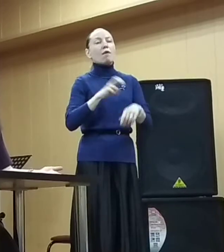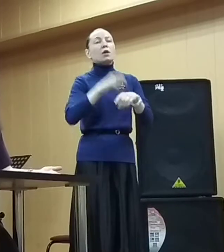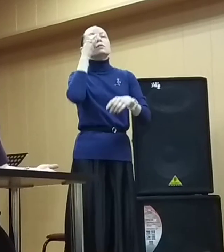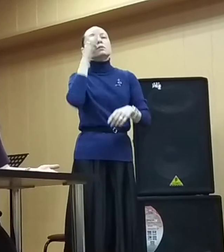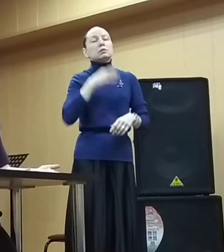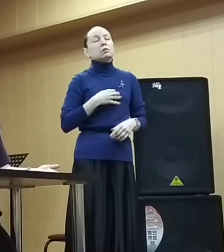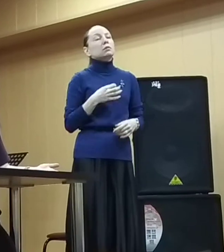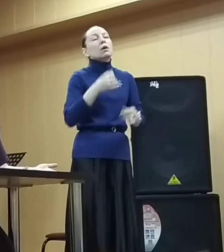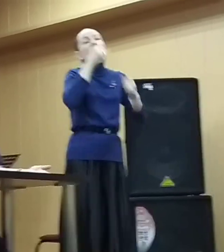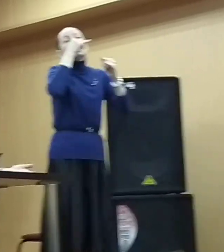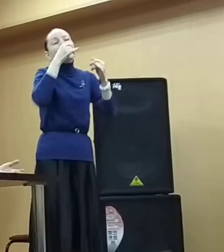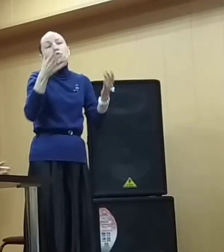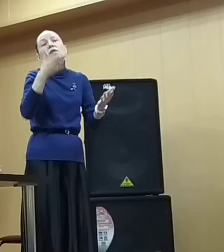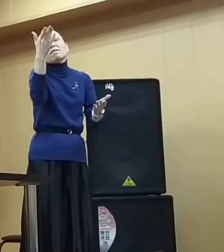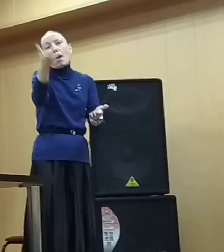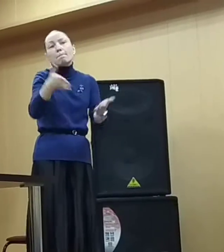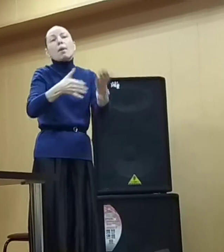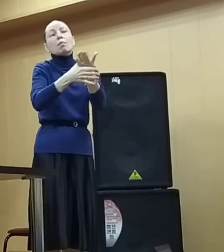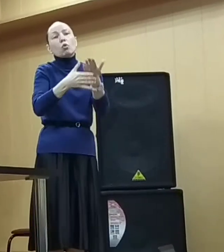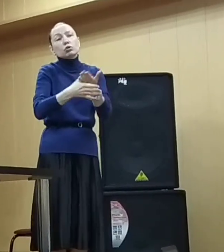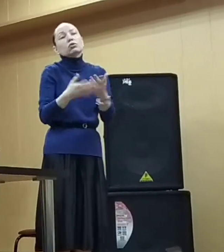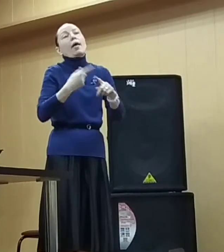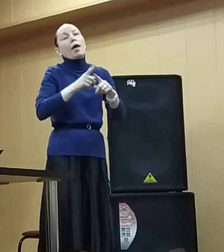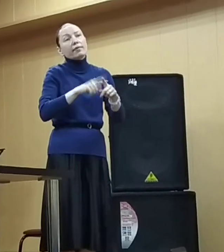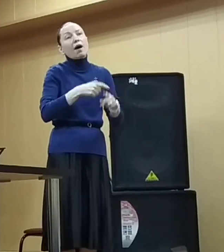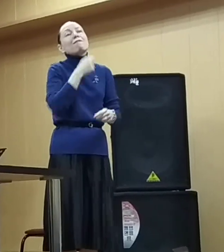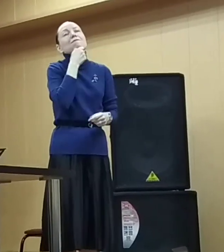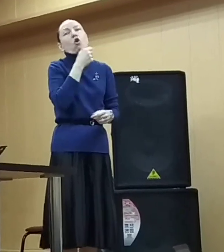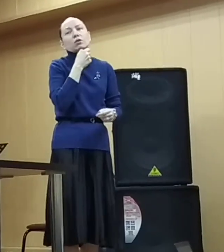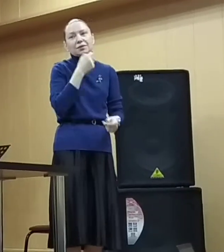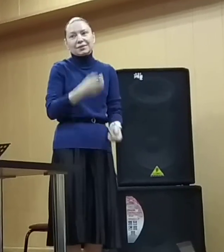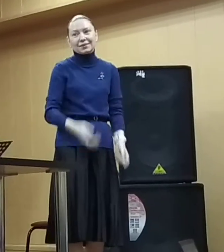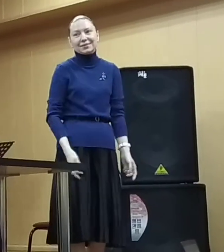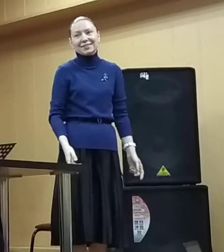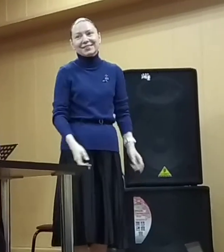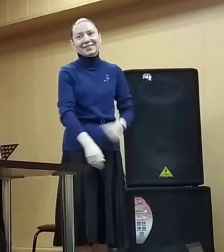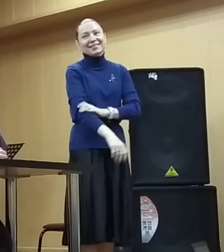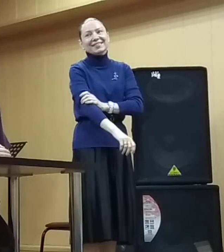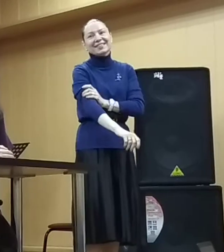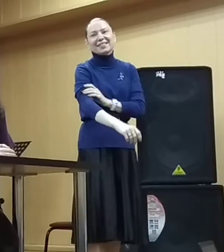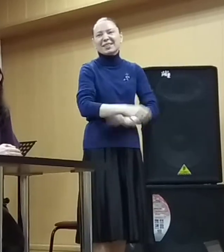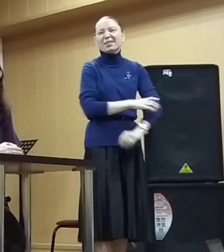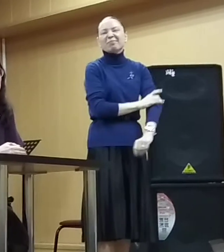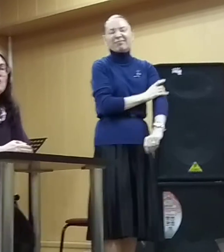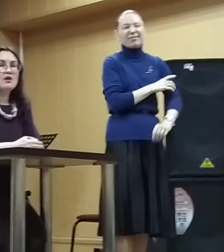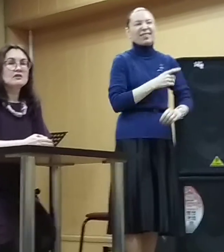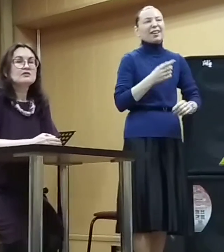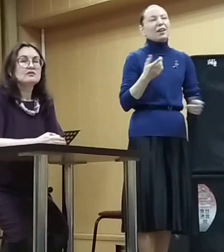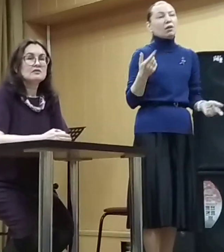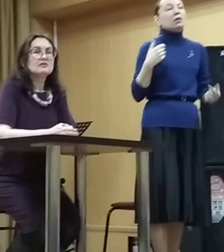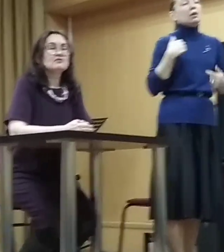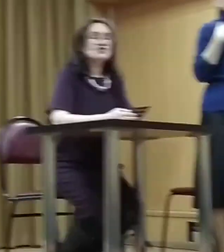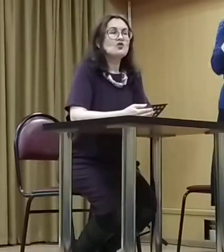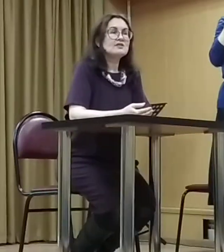не можем помочь, возраст. И тогда я поняла, что